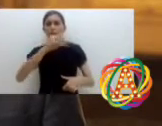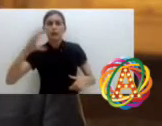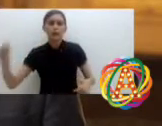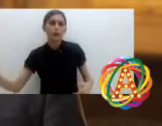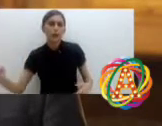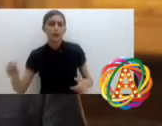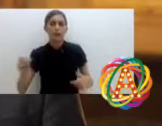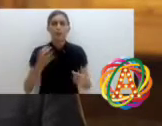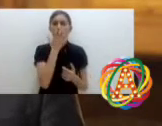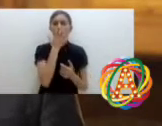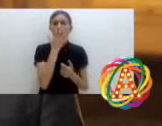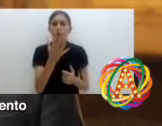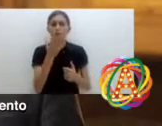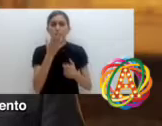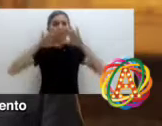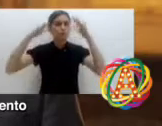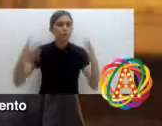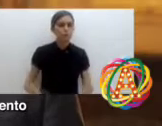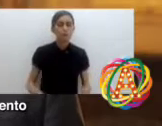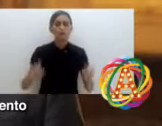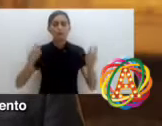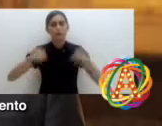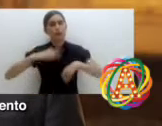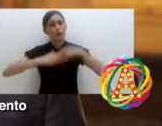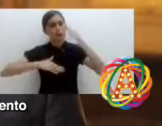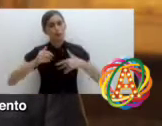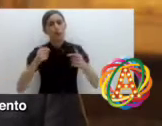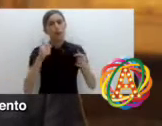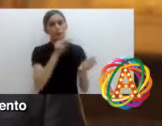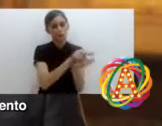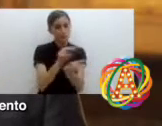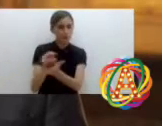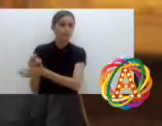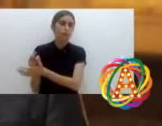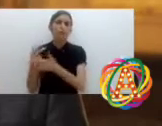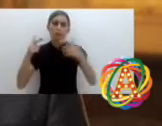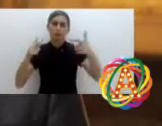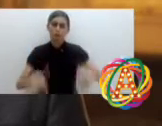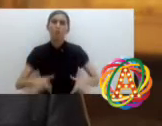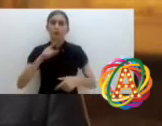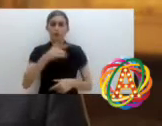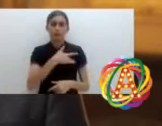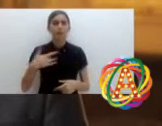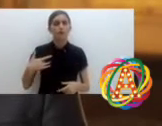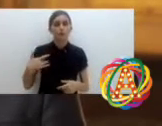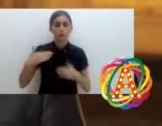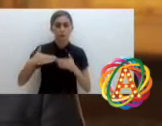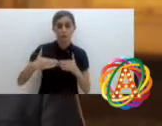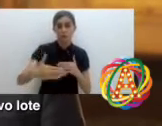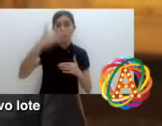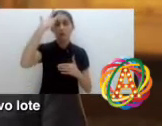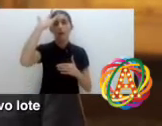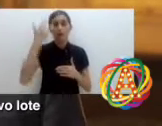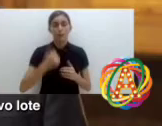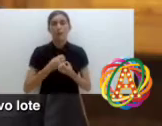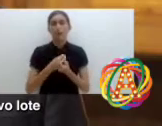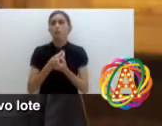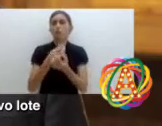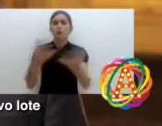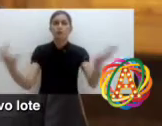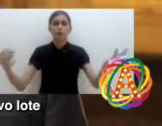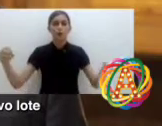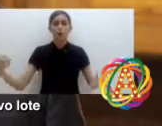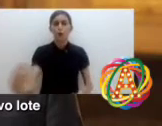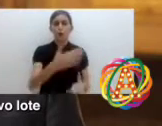100 concentradores de oxigênio para incrementar a capacidade de atendimento nas unidades locais de saúde. Iniciaremos